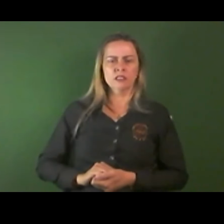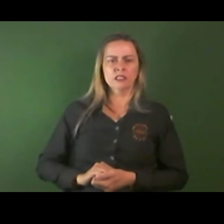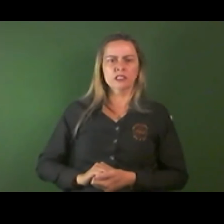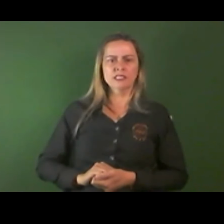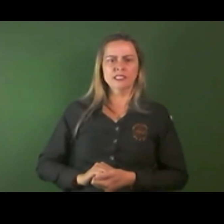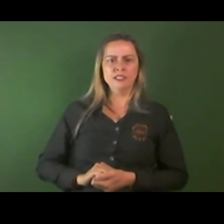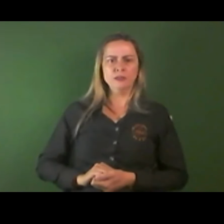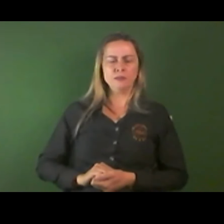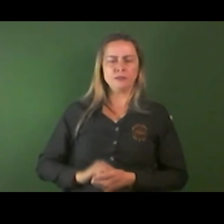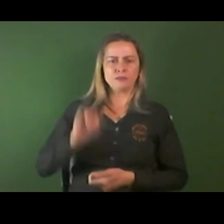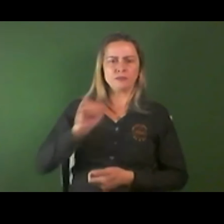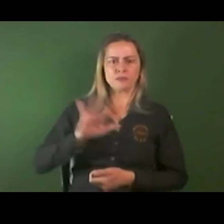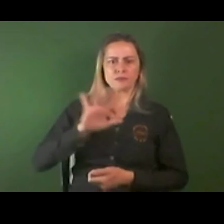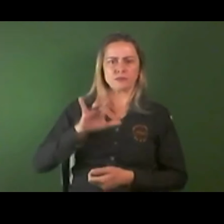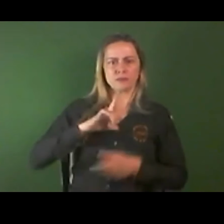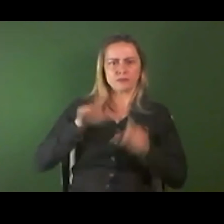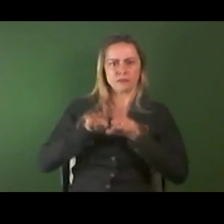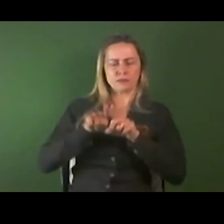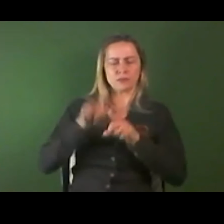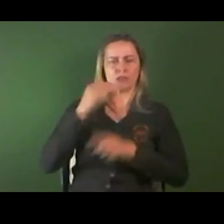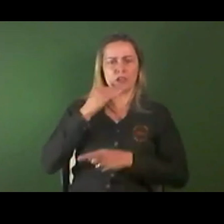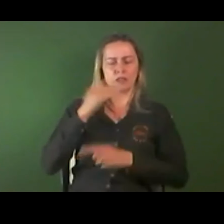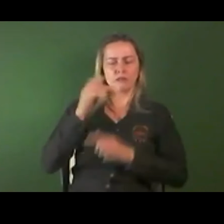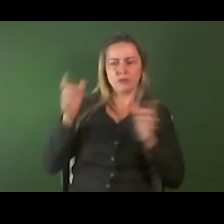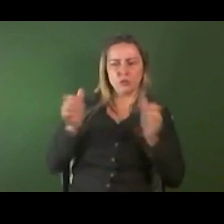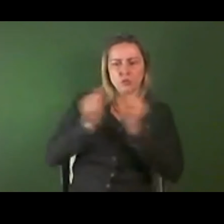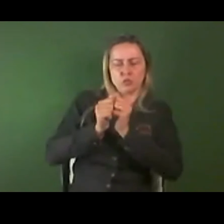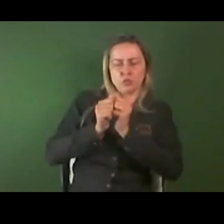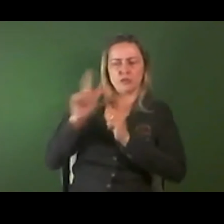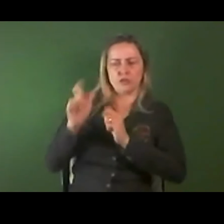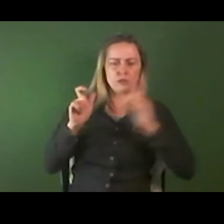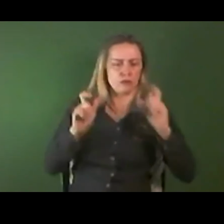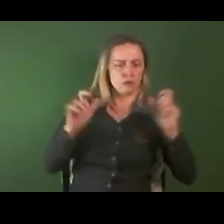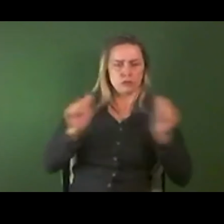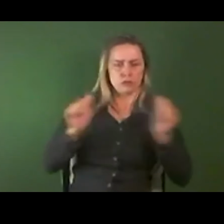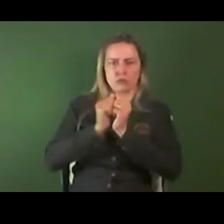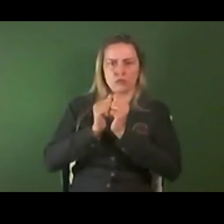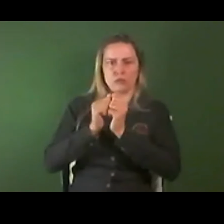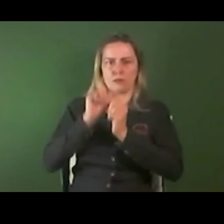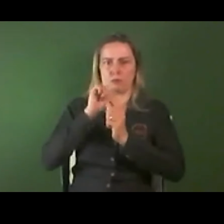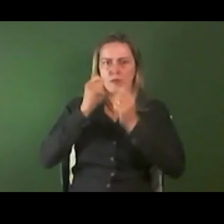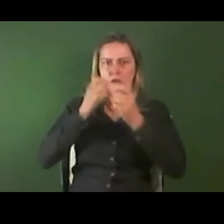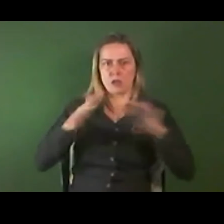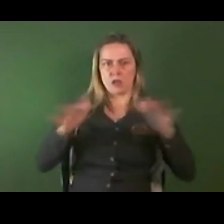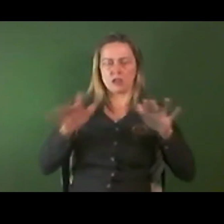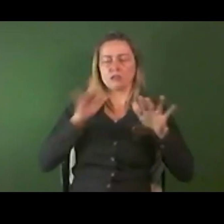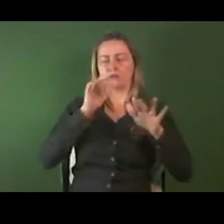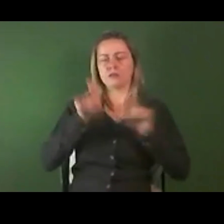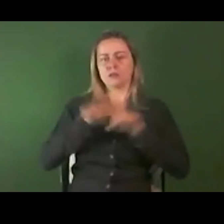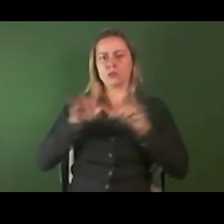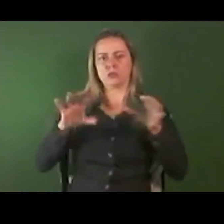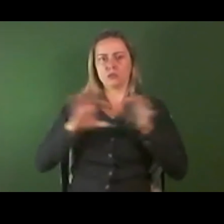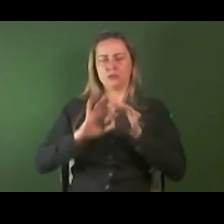Ou essa imagem também, de novo, né? Ele junta 2 fotos de mar, transformando isso numa única